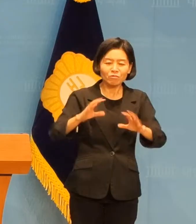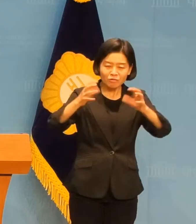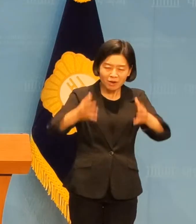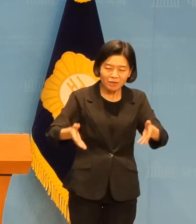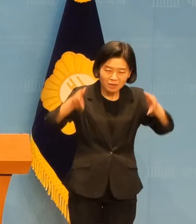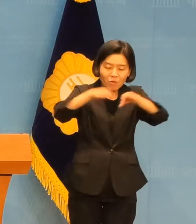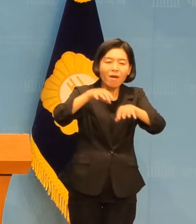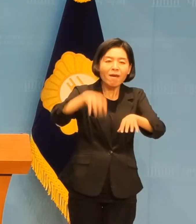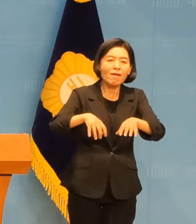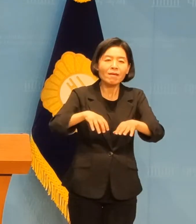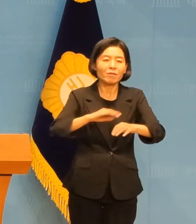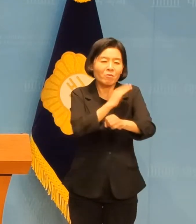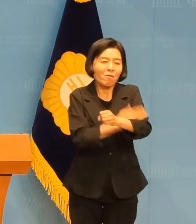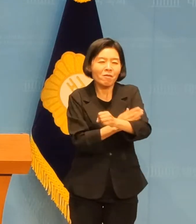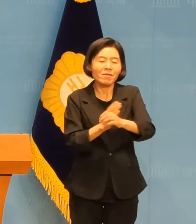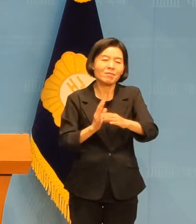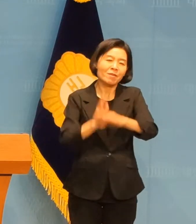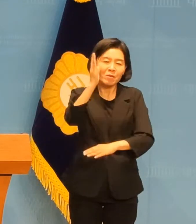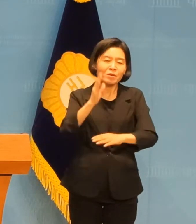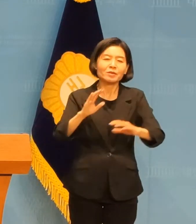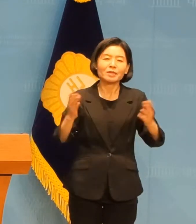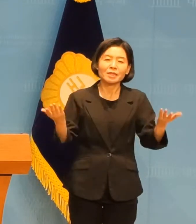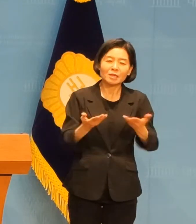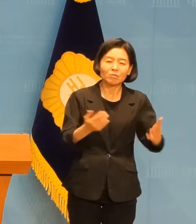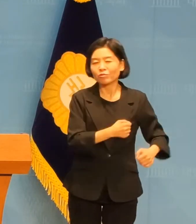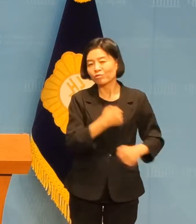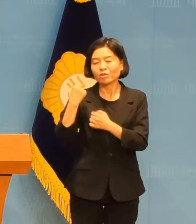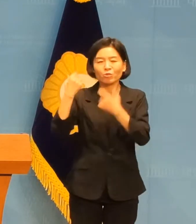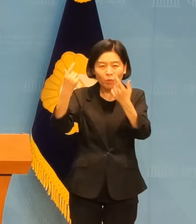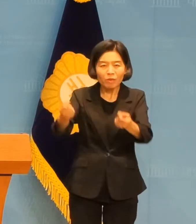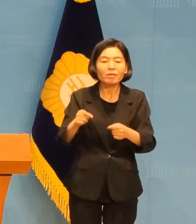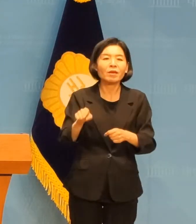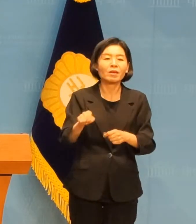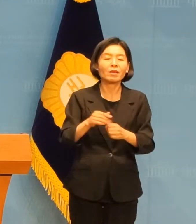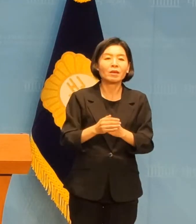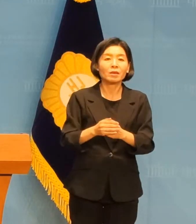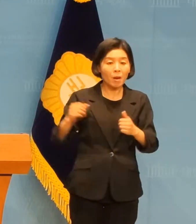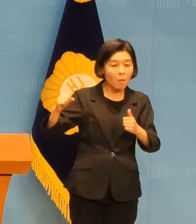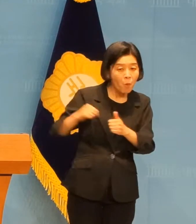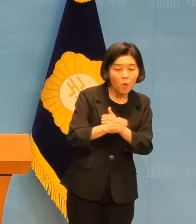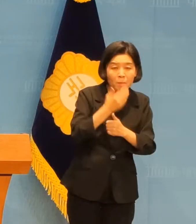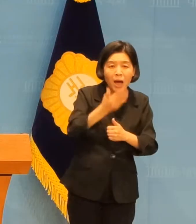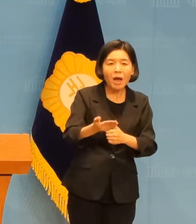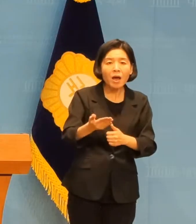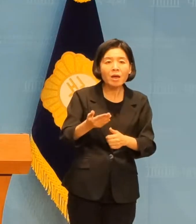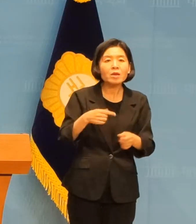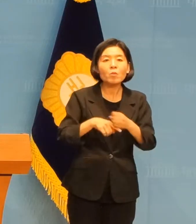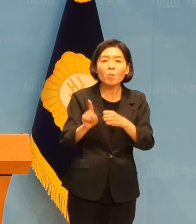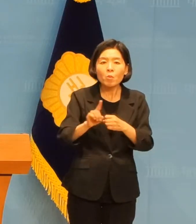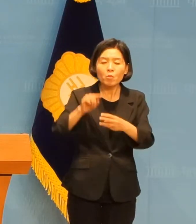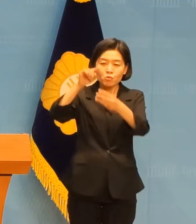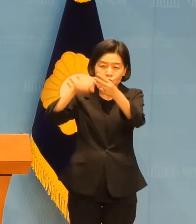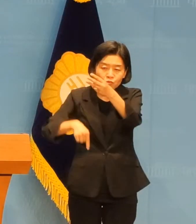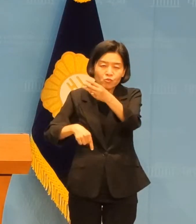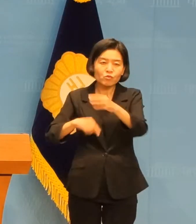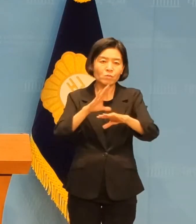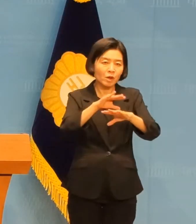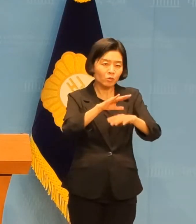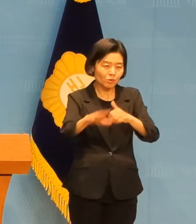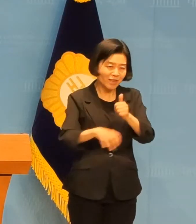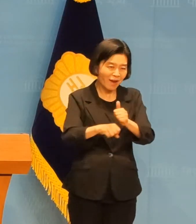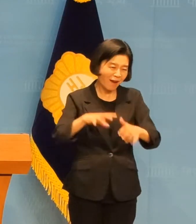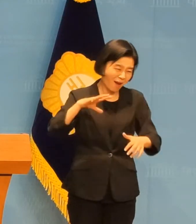직권남용이자 직무유기입니다. 이 같은 폭력을 서슴없이 자행한 이유는 바로 윤석열의 방송장악